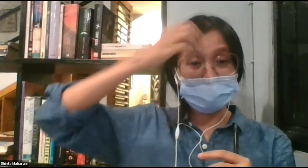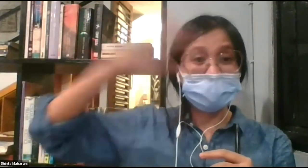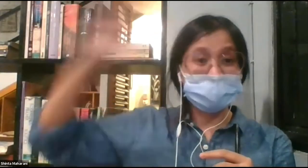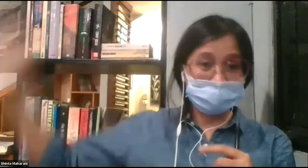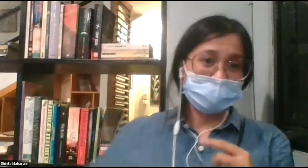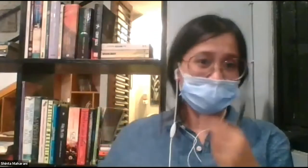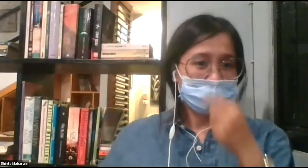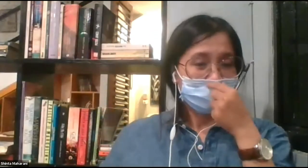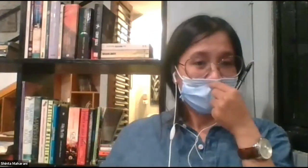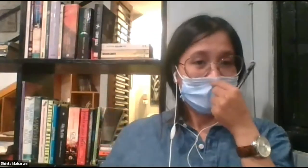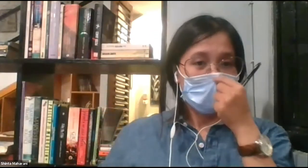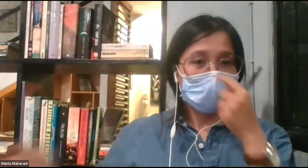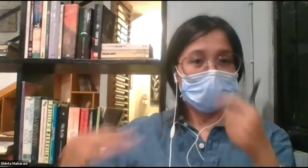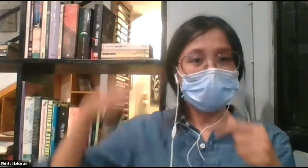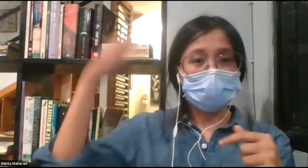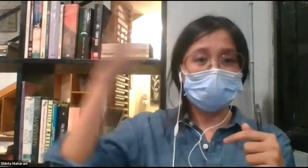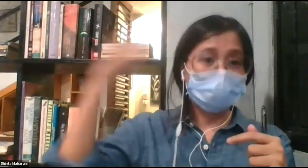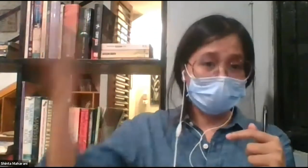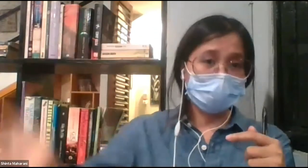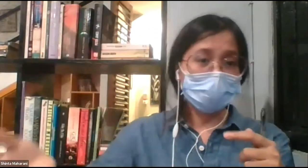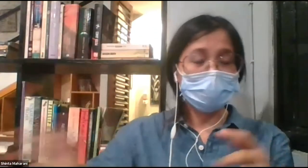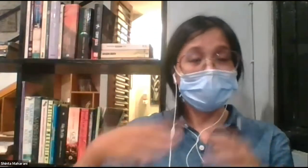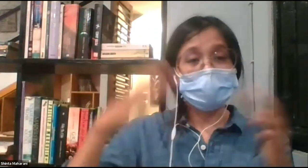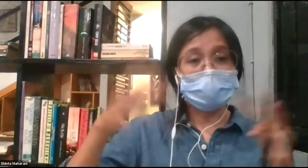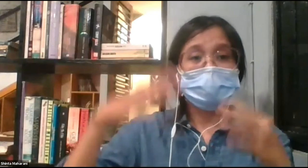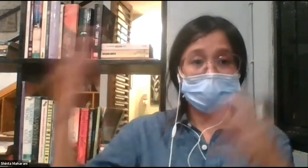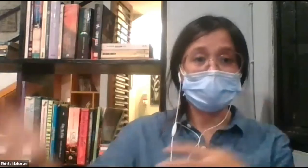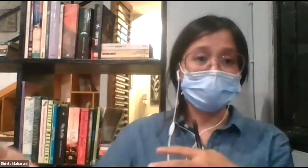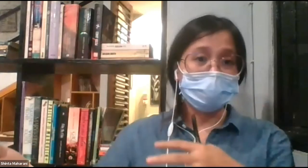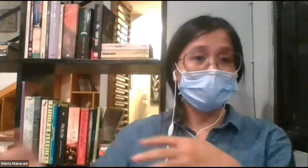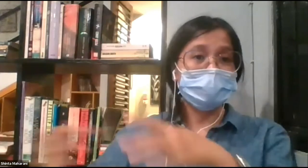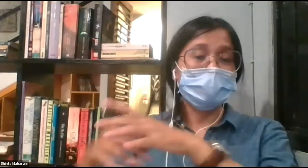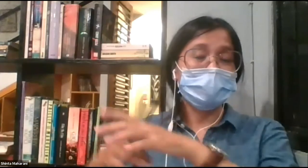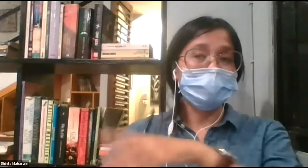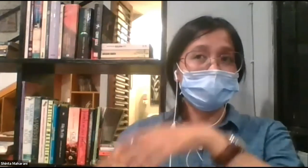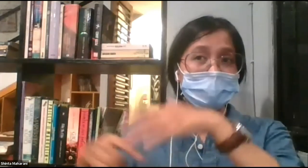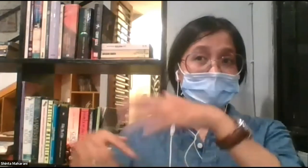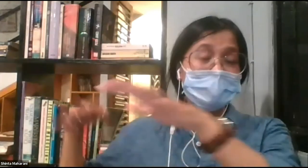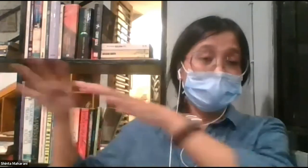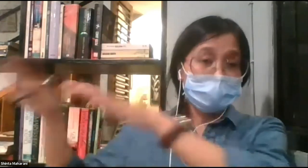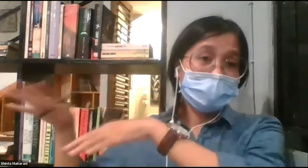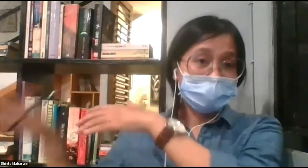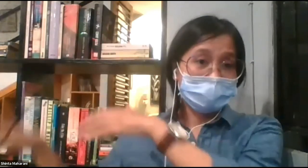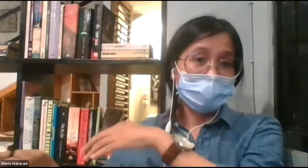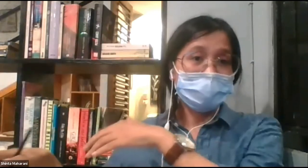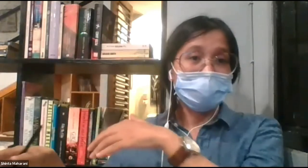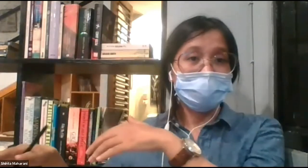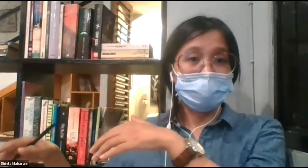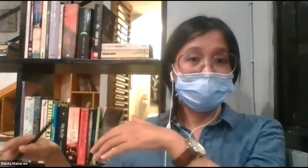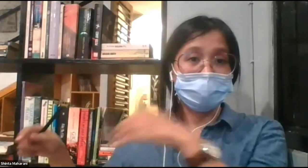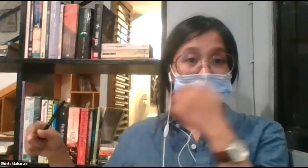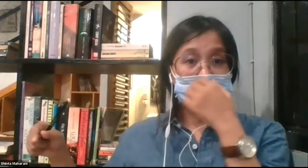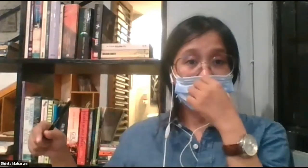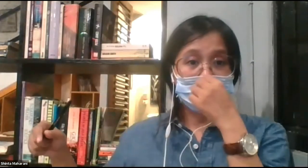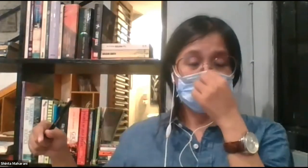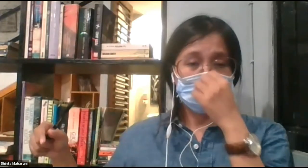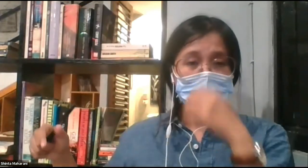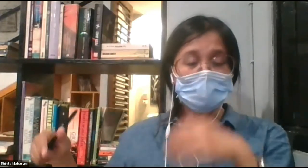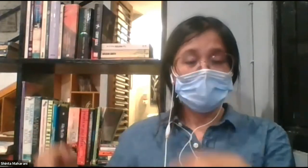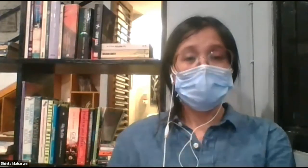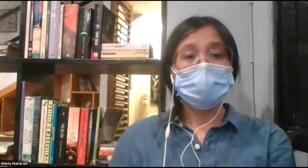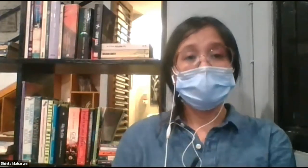oleh tim bahasa ya. Setelah redaktur, setelah diedit redaktur, biasanya ada tim bahasa yang kemudian